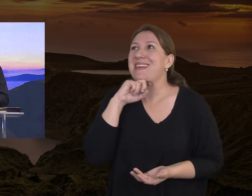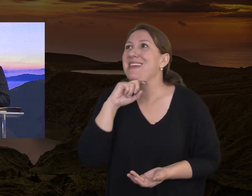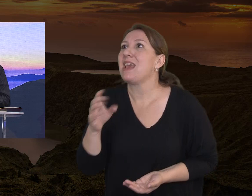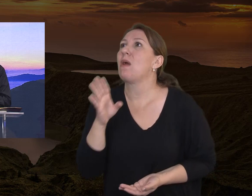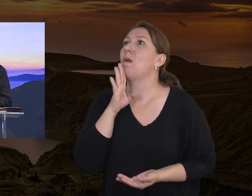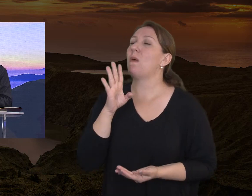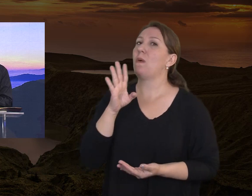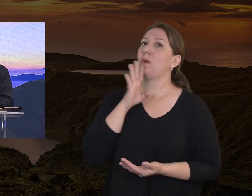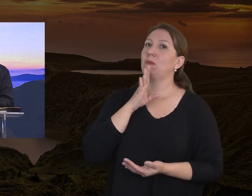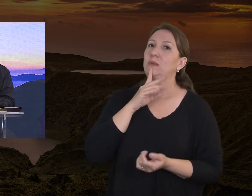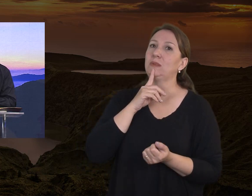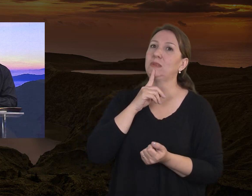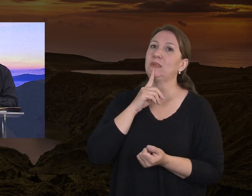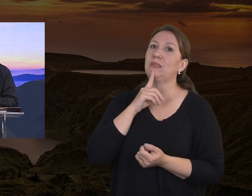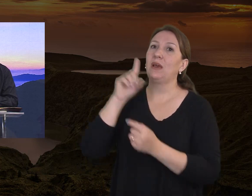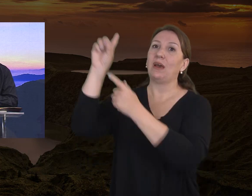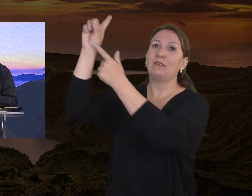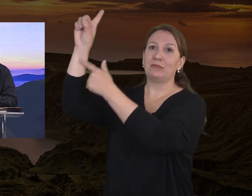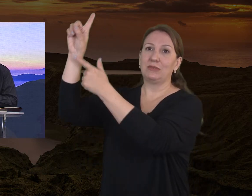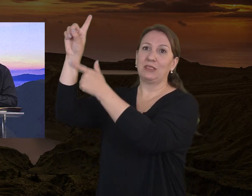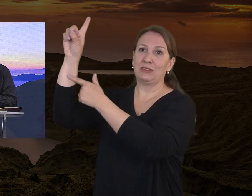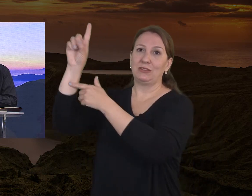é? Versículo 10.